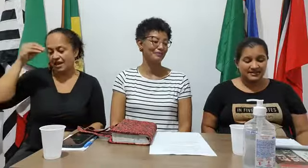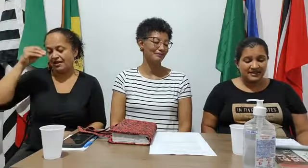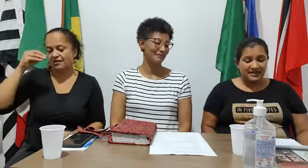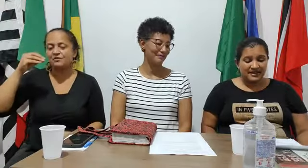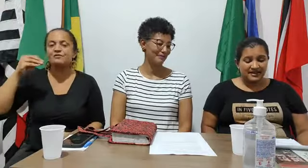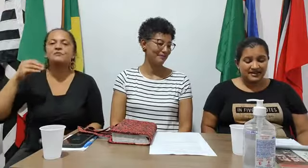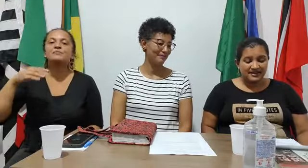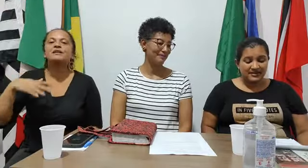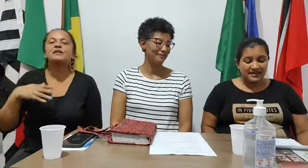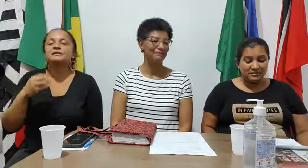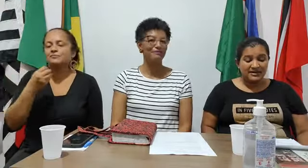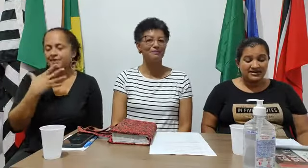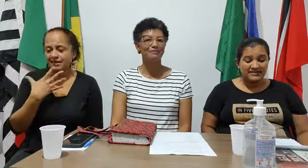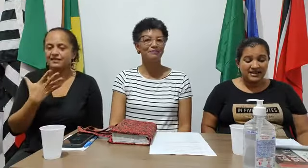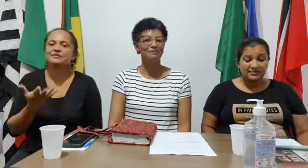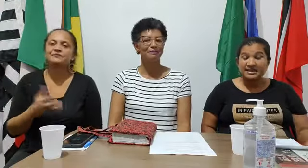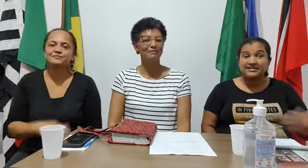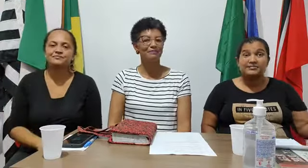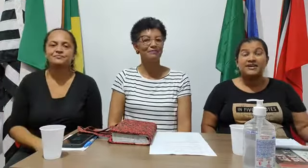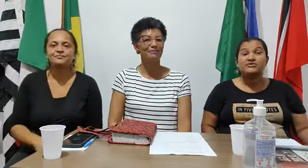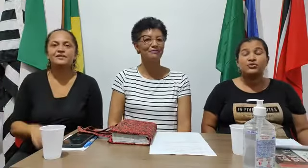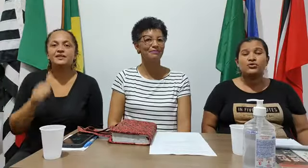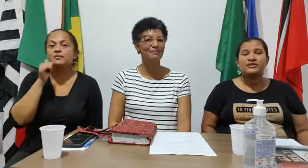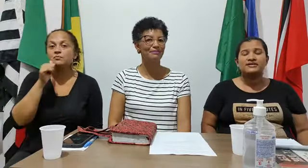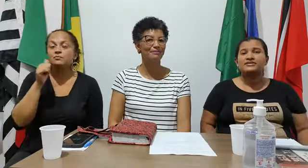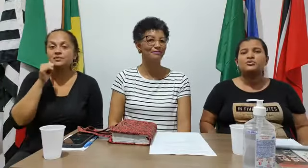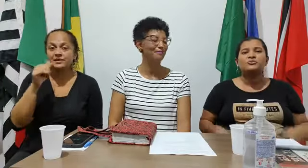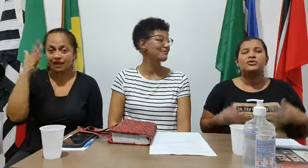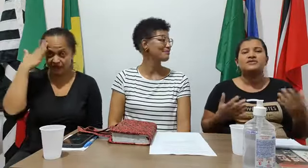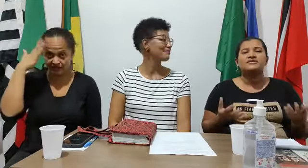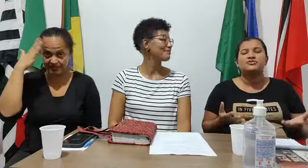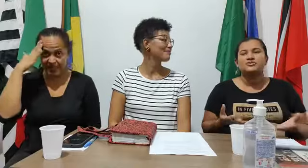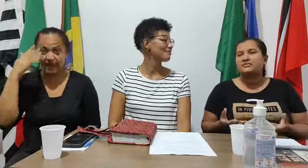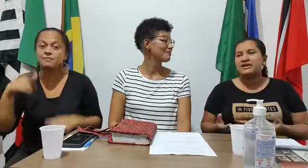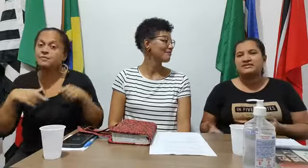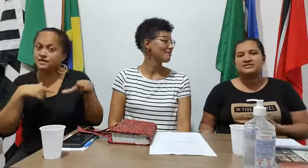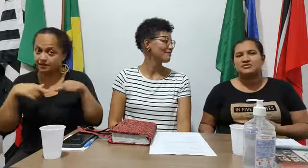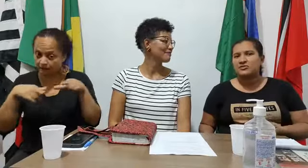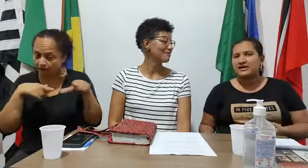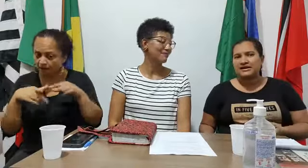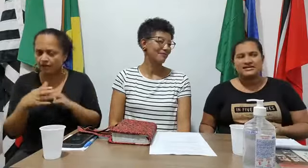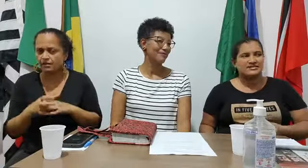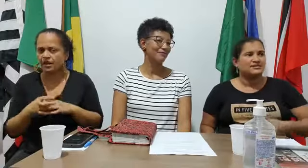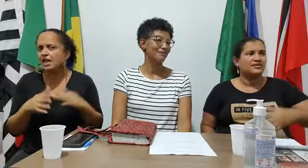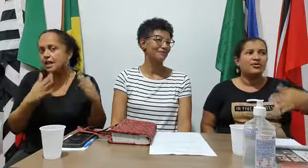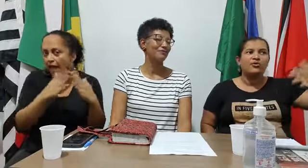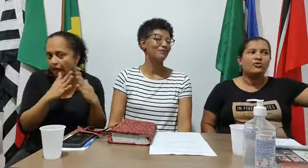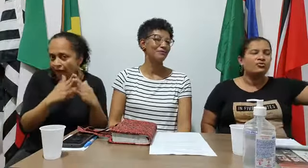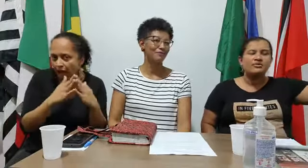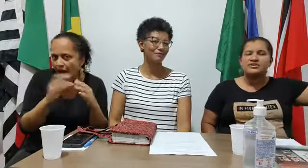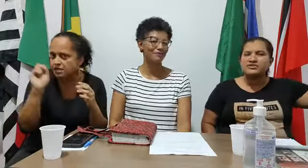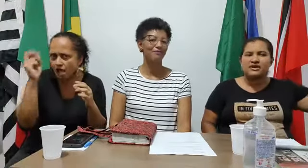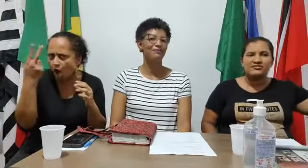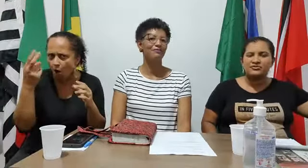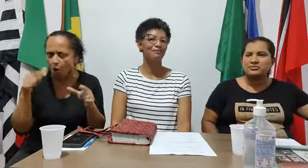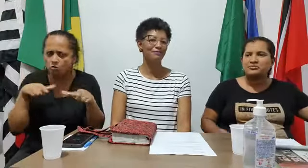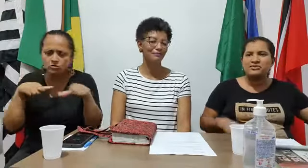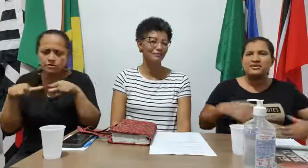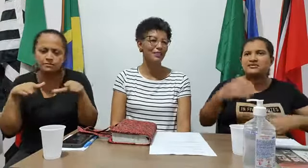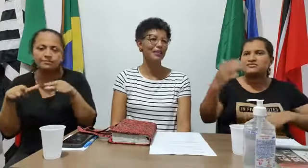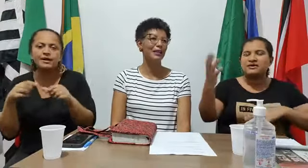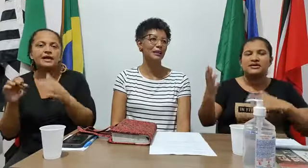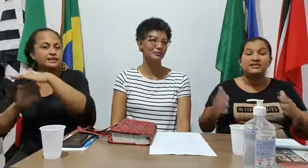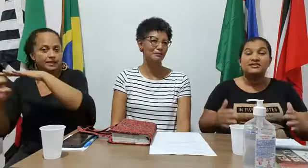né? A mulher sábia, ela é trabalhadora. Então, não importa se tu trabalha dentro da sua casa ou como uma chefe numa